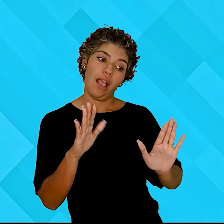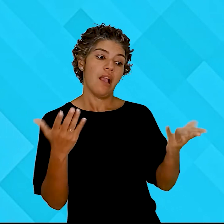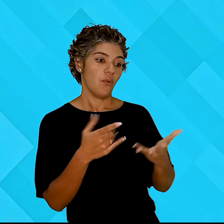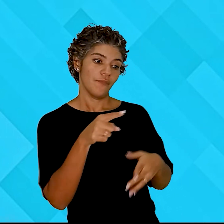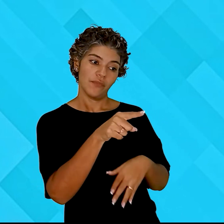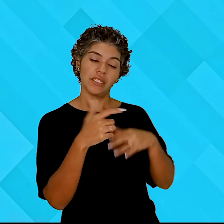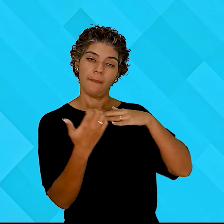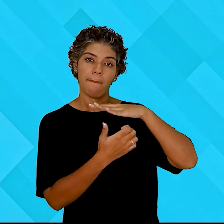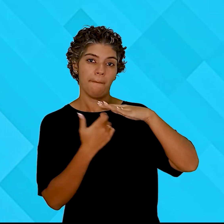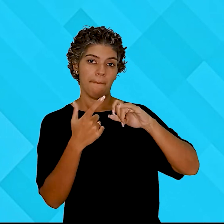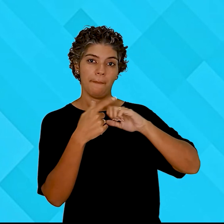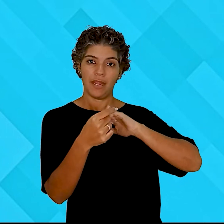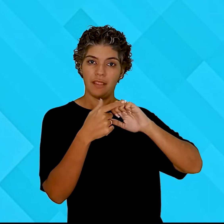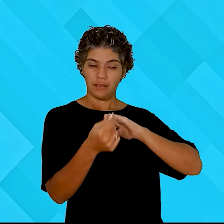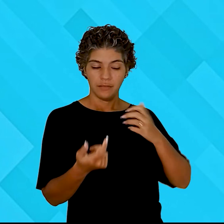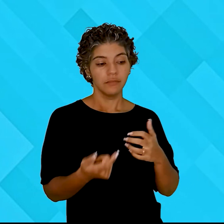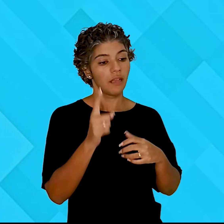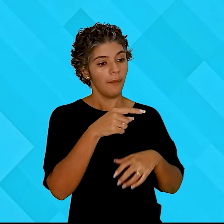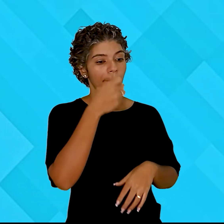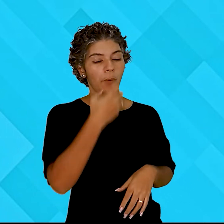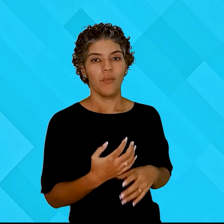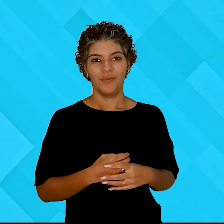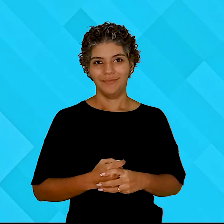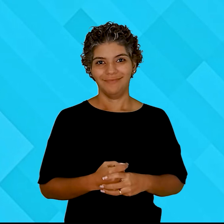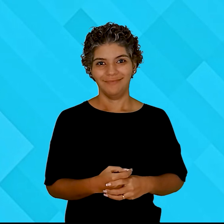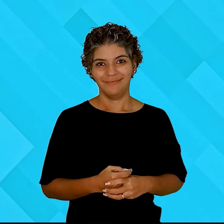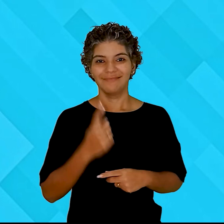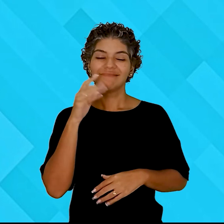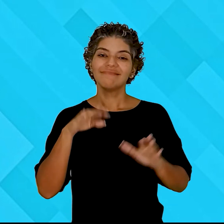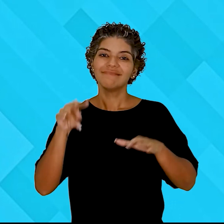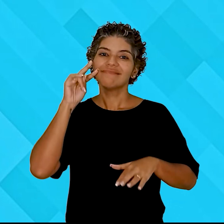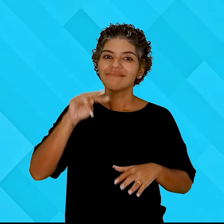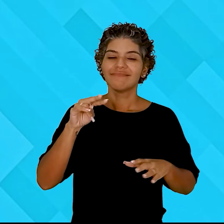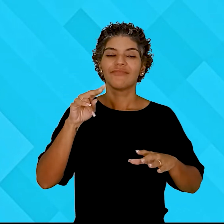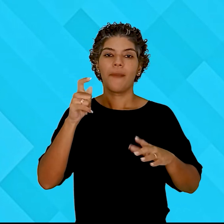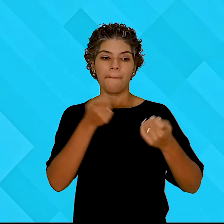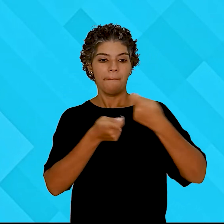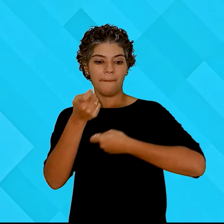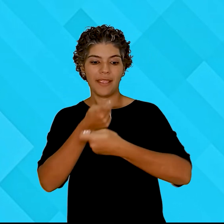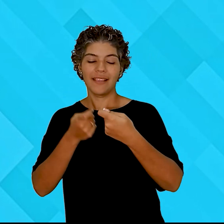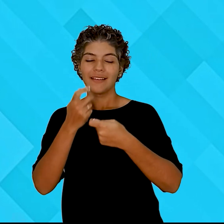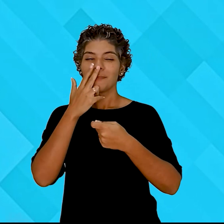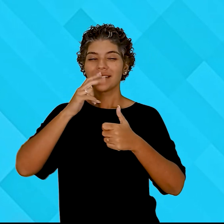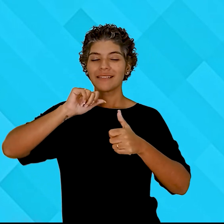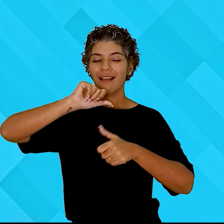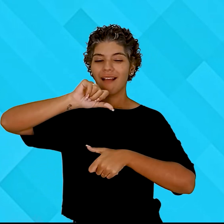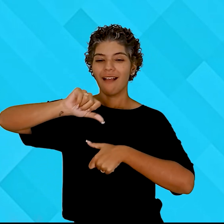alguma forma, tem visto o mercado transformar em positivo algumas questões que não necessariamente